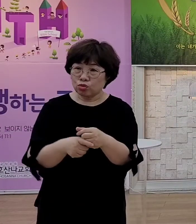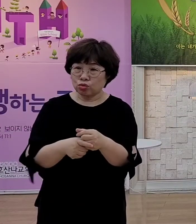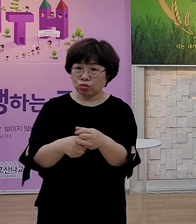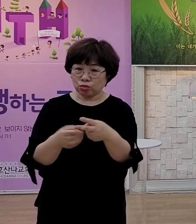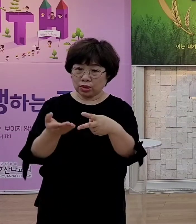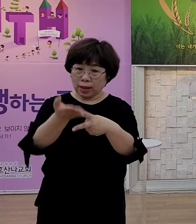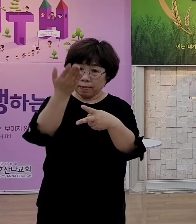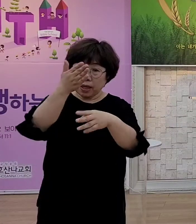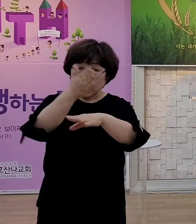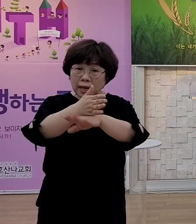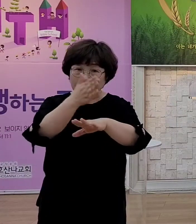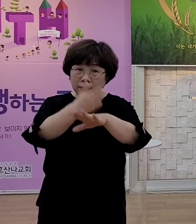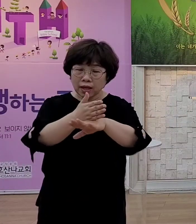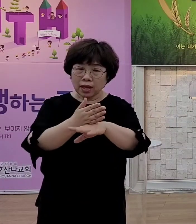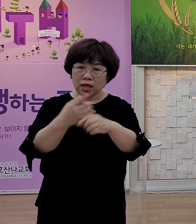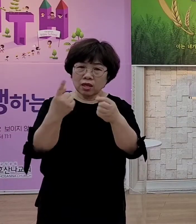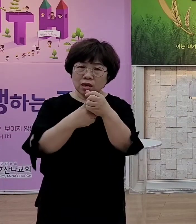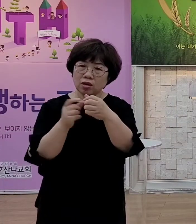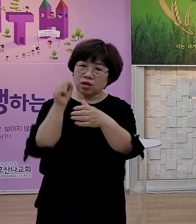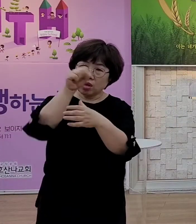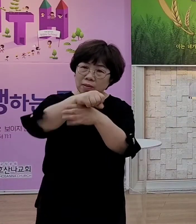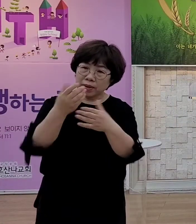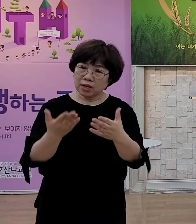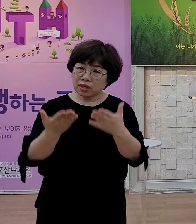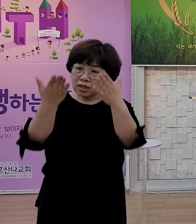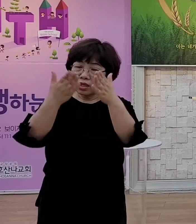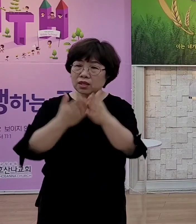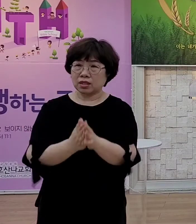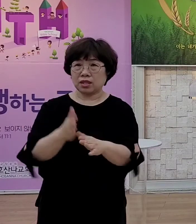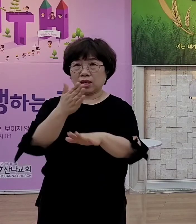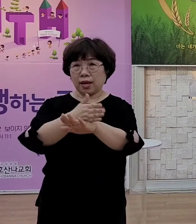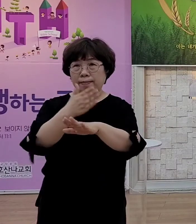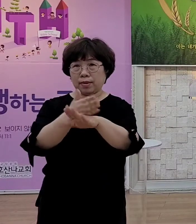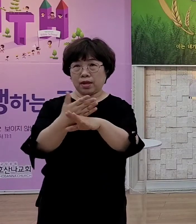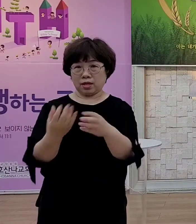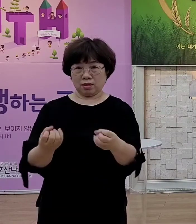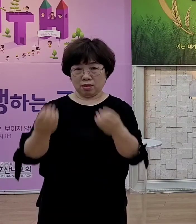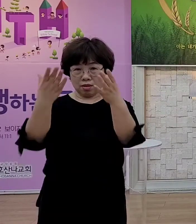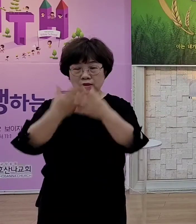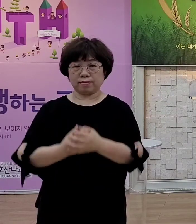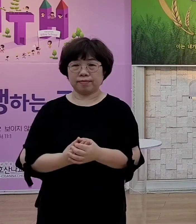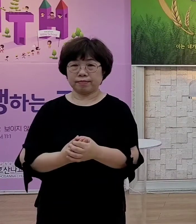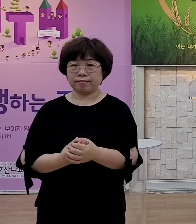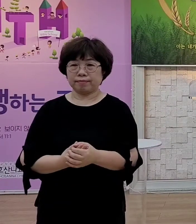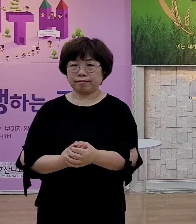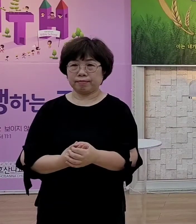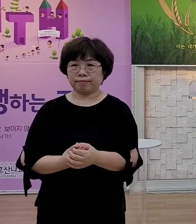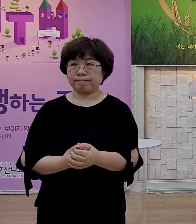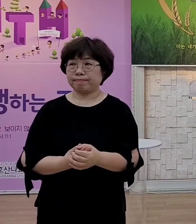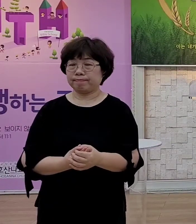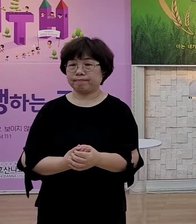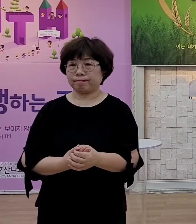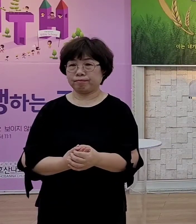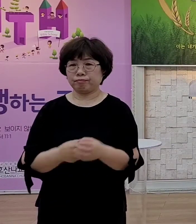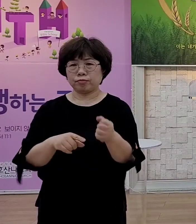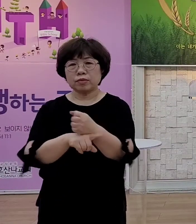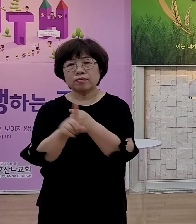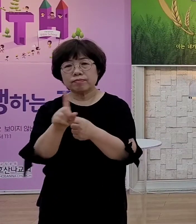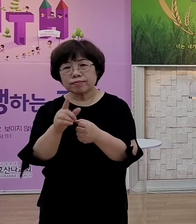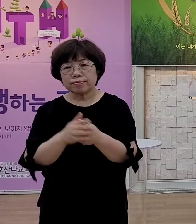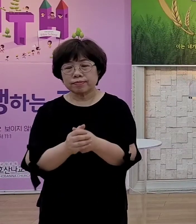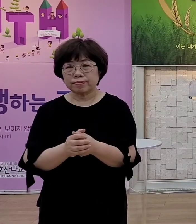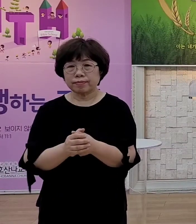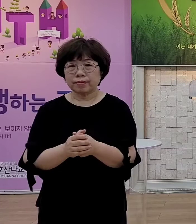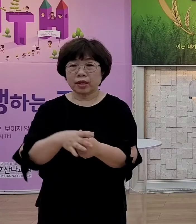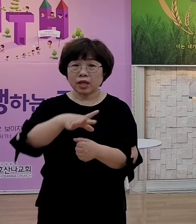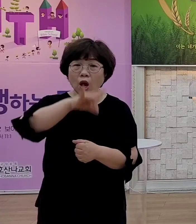얘기하는데 첫 열매를 드리는 게 이 맥주 감사절의 아주 귀한 메시지입니다. 무슨 말이냐면